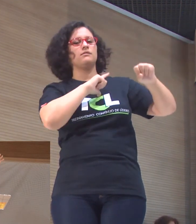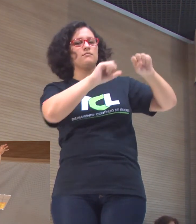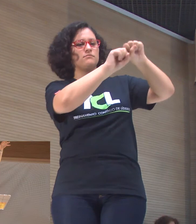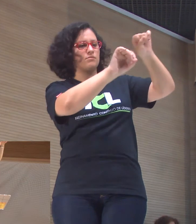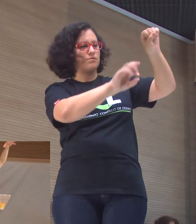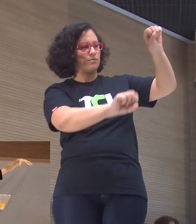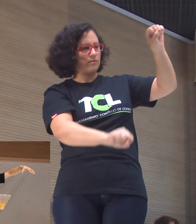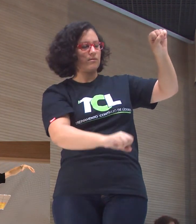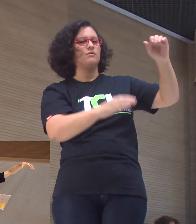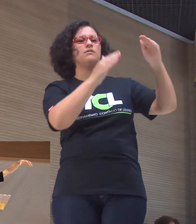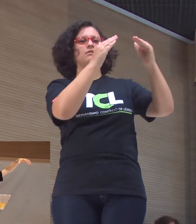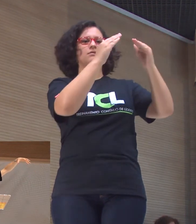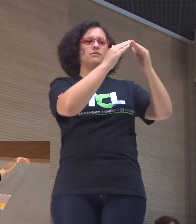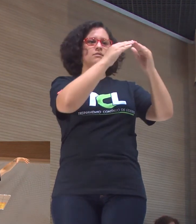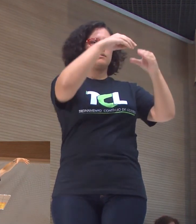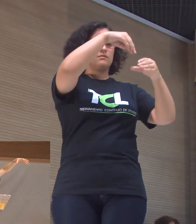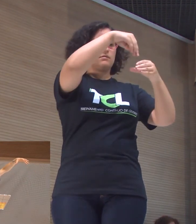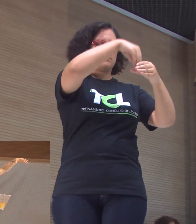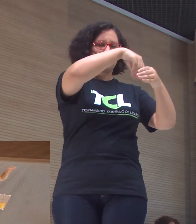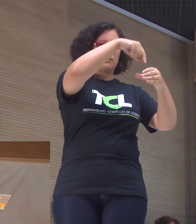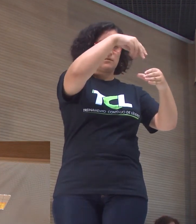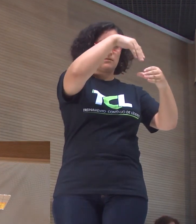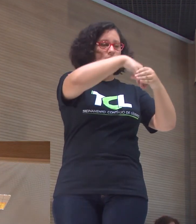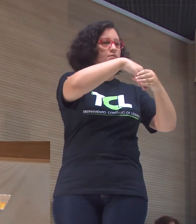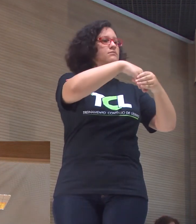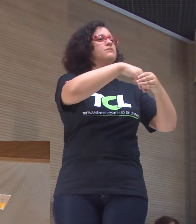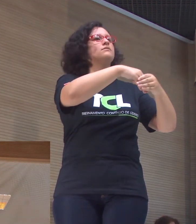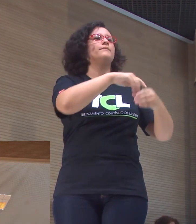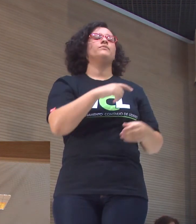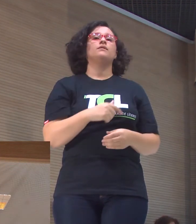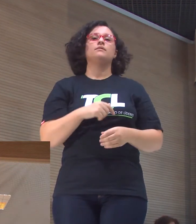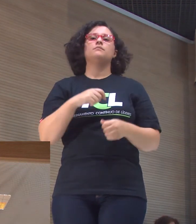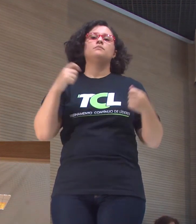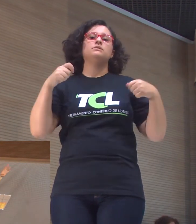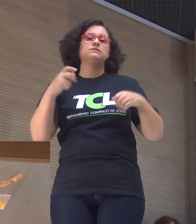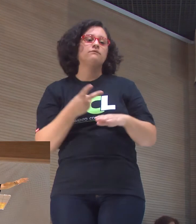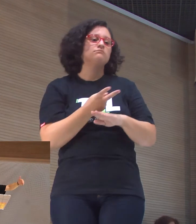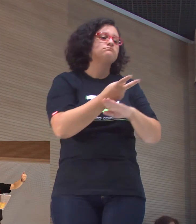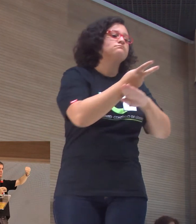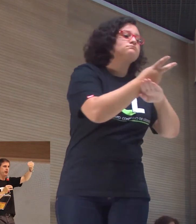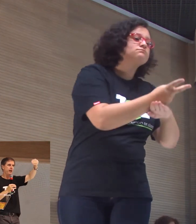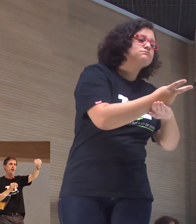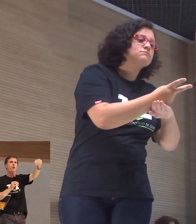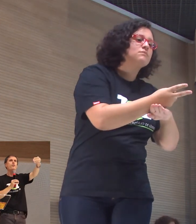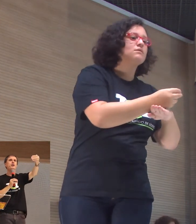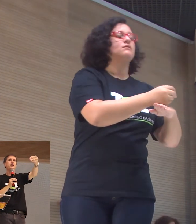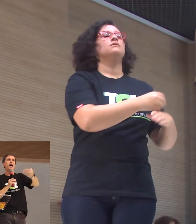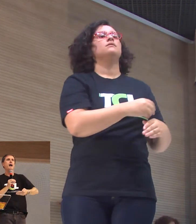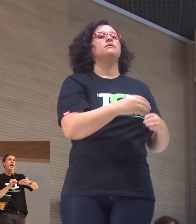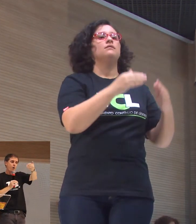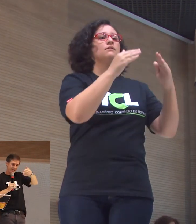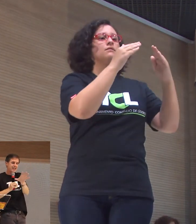geralmente estavam nas sinagogas, e eles iam nas sinagogas para